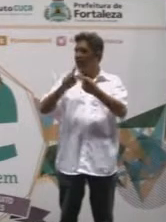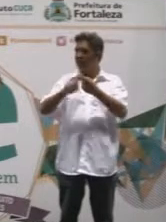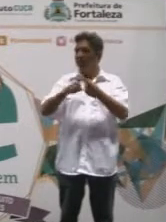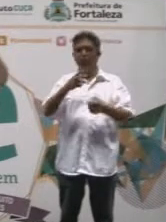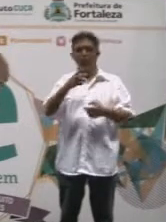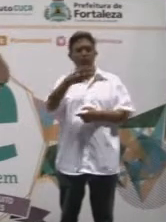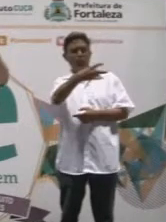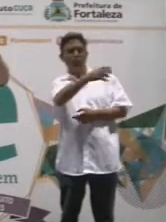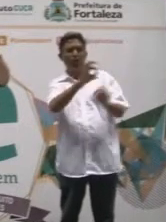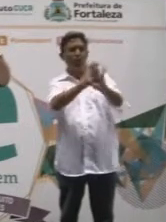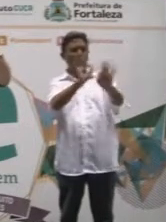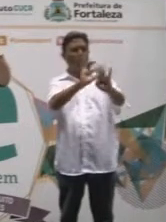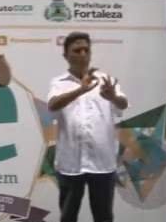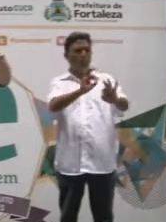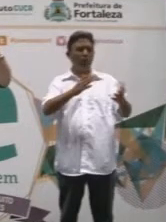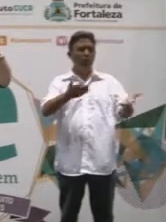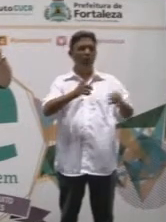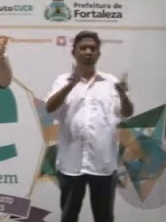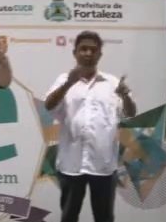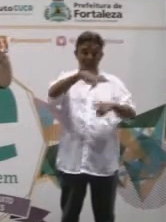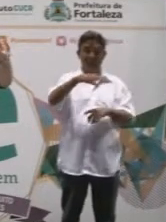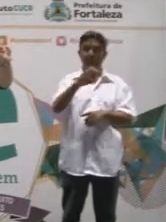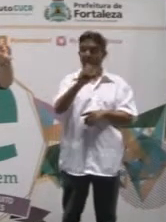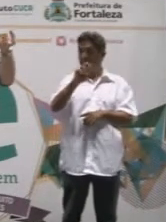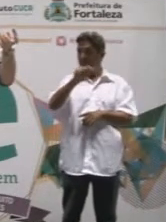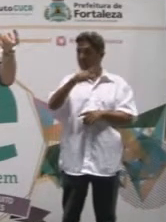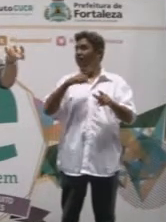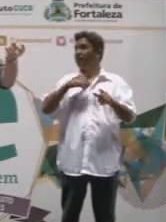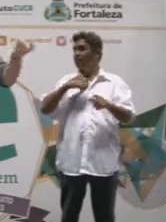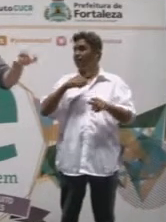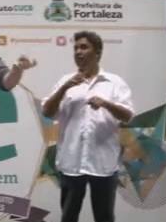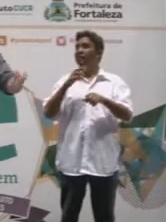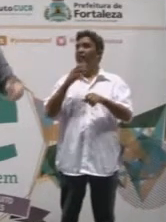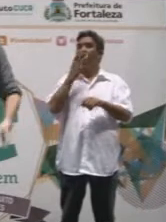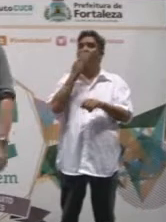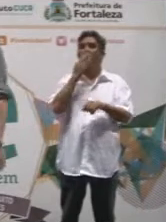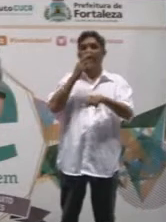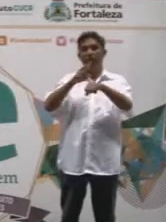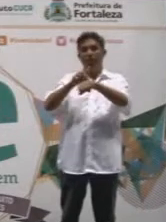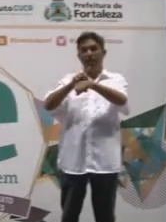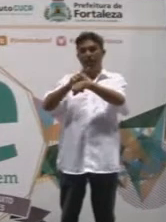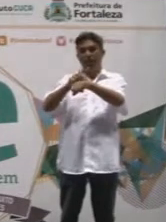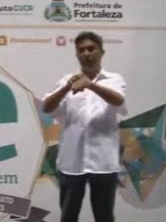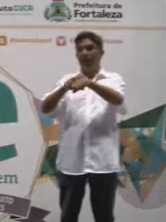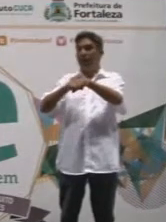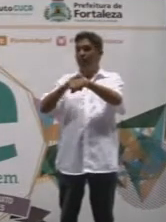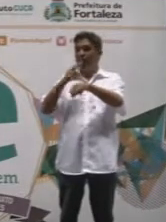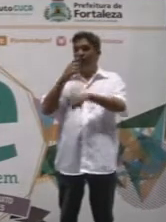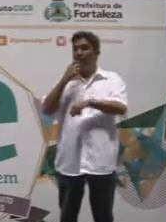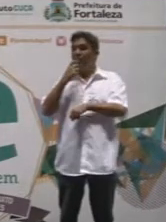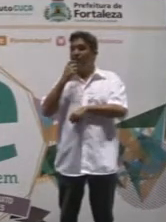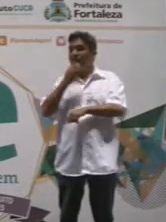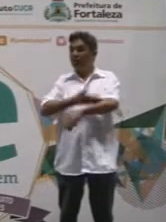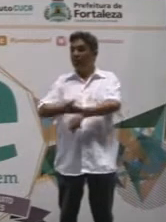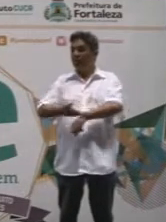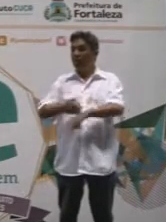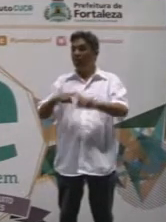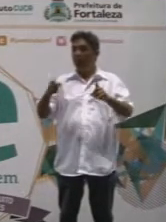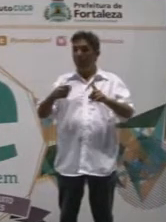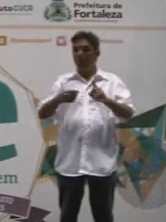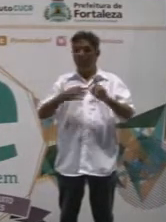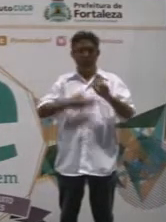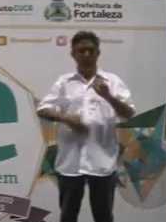venenosa. Ela também é coral. Ela também é preto, vermelho e branco. Mas a barriga dela é o quê? Branca.